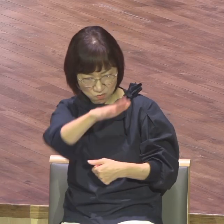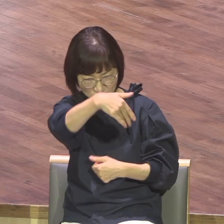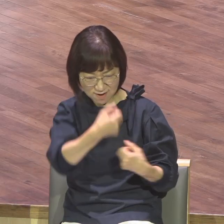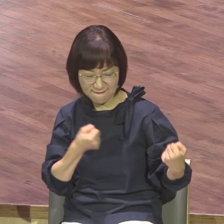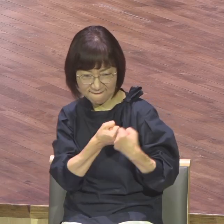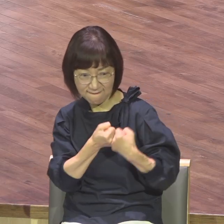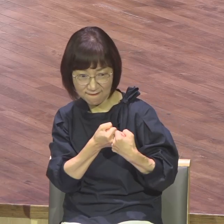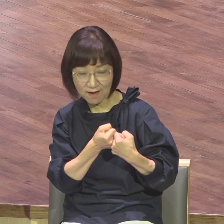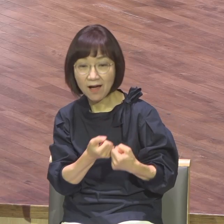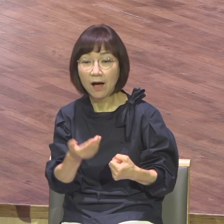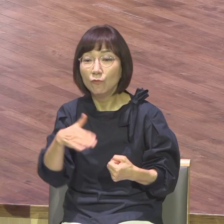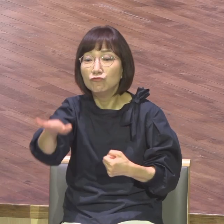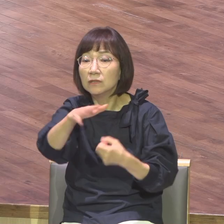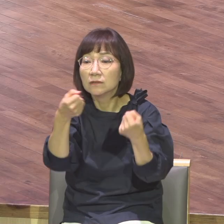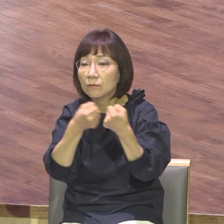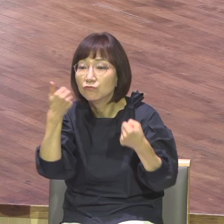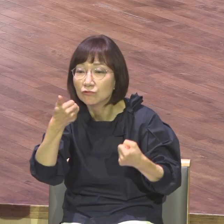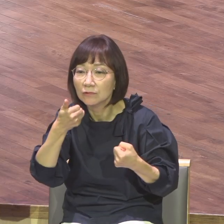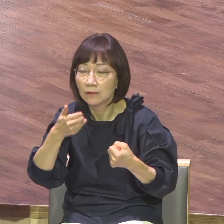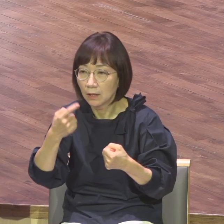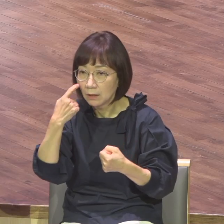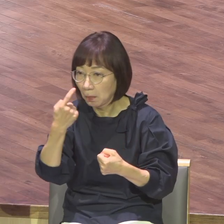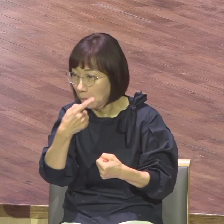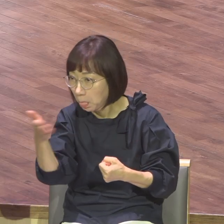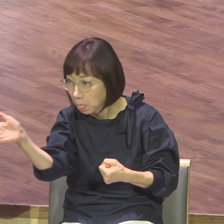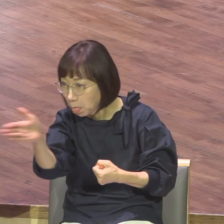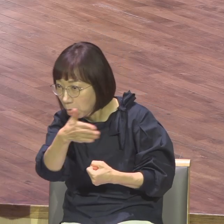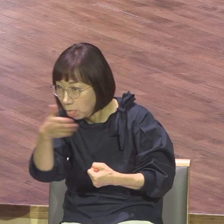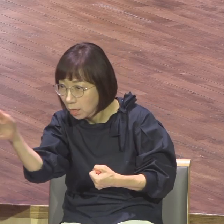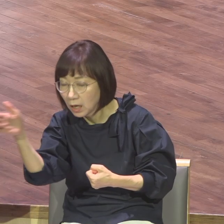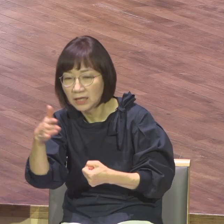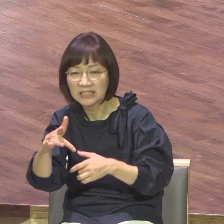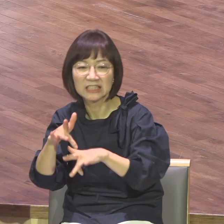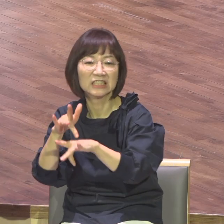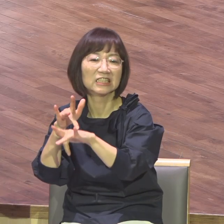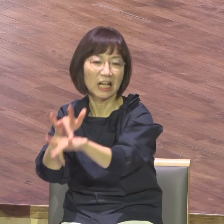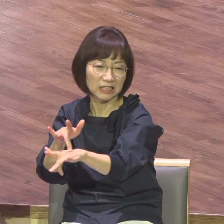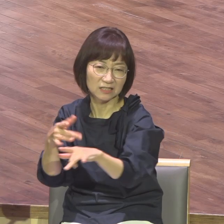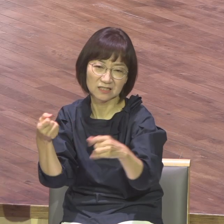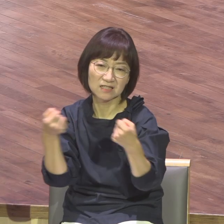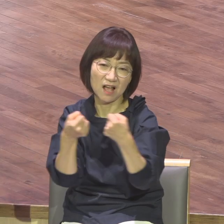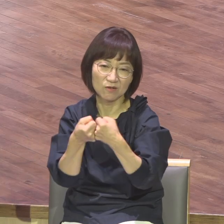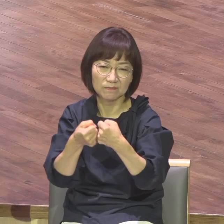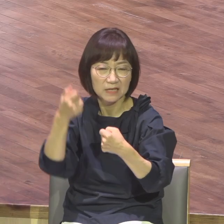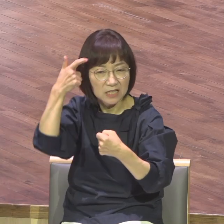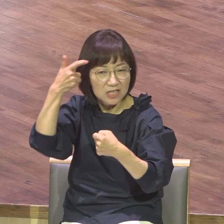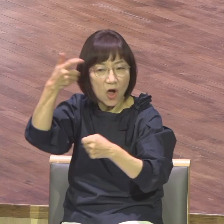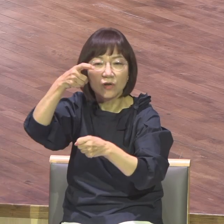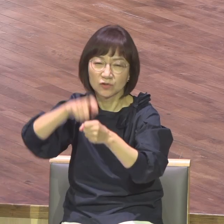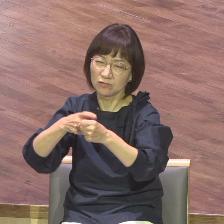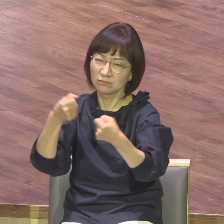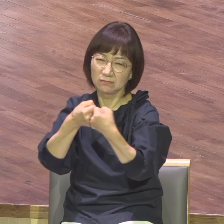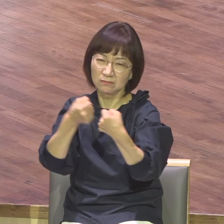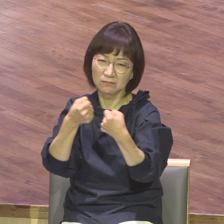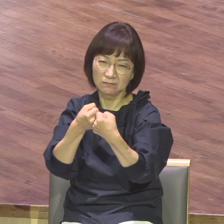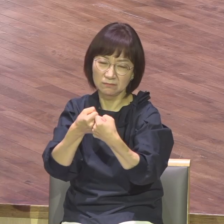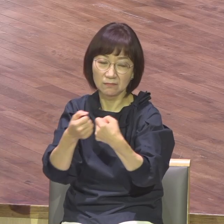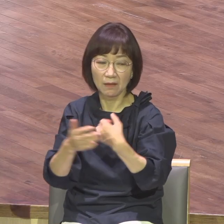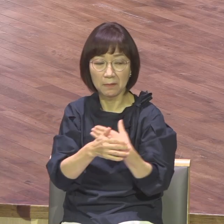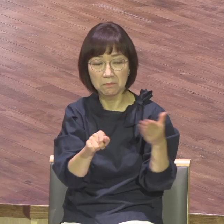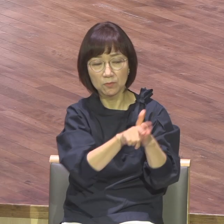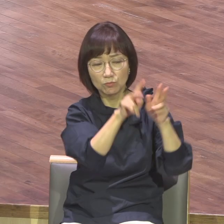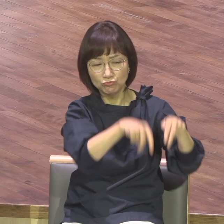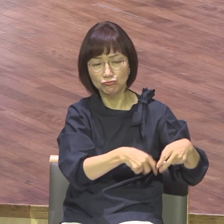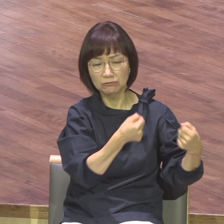우리는 눈에 보이지 않는 악의 영들과의 싸움이에요. 이걸 영적 싸움이라 차원이 다르지요.